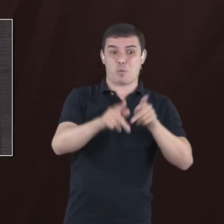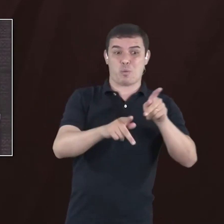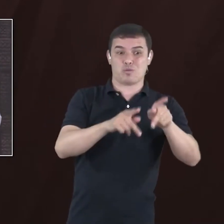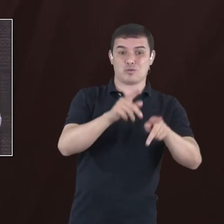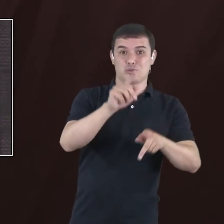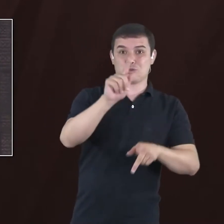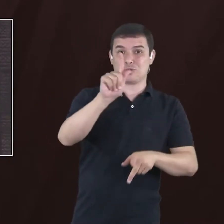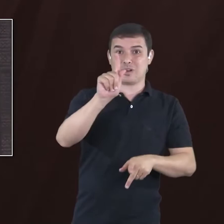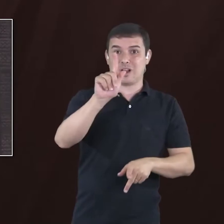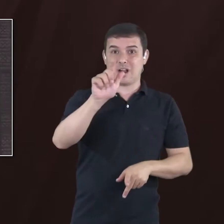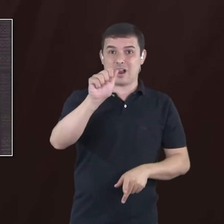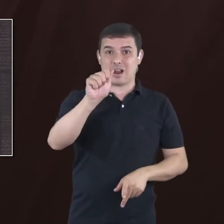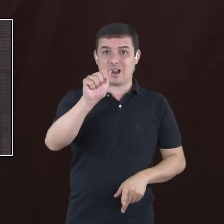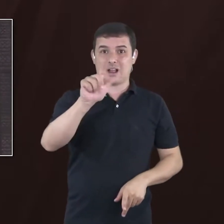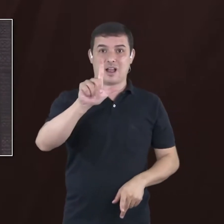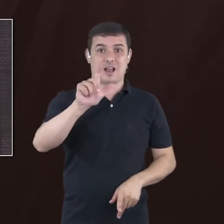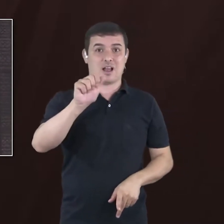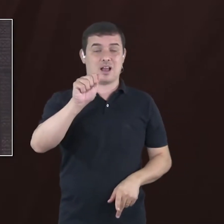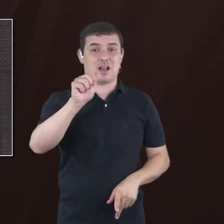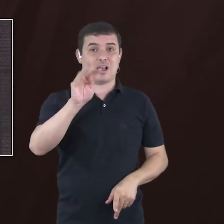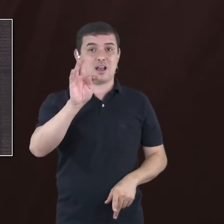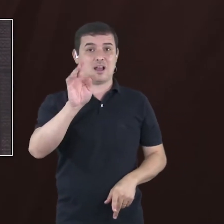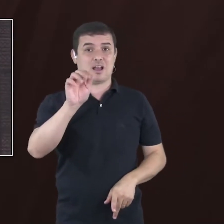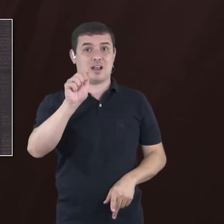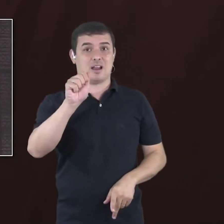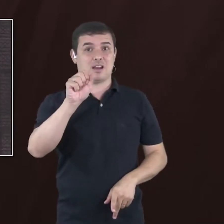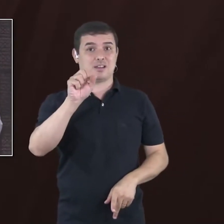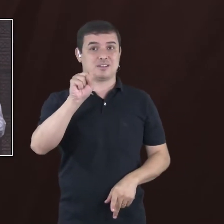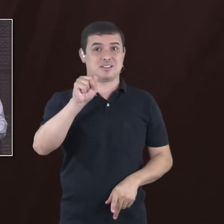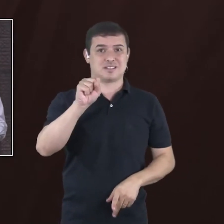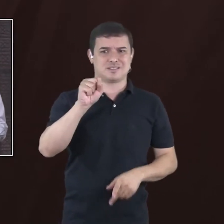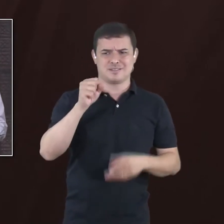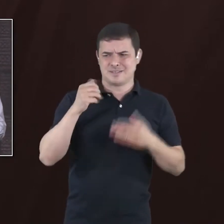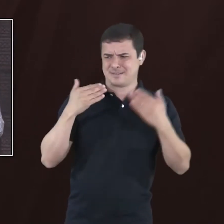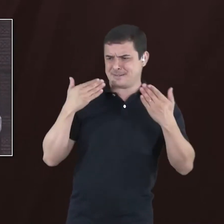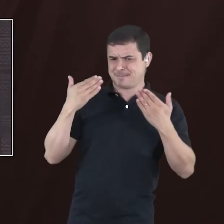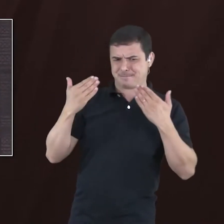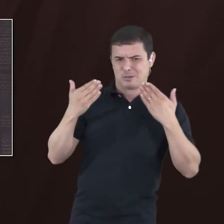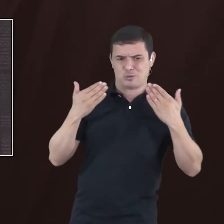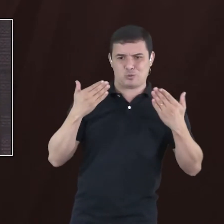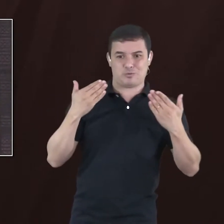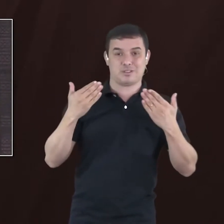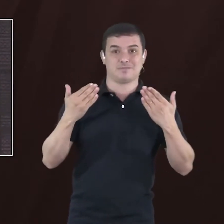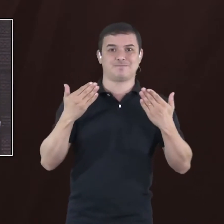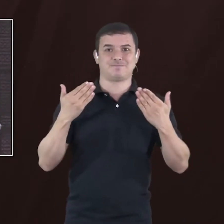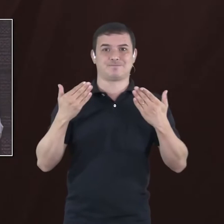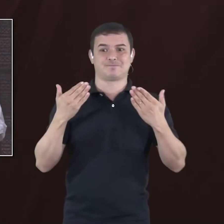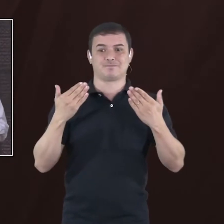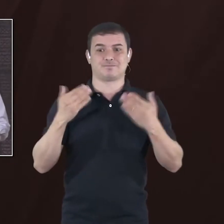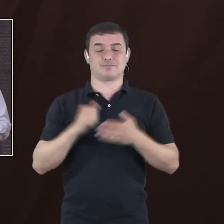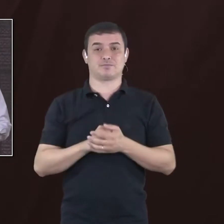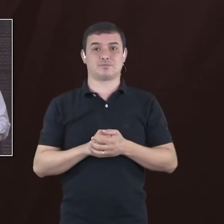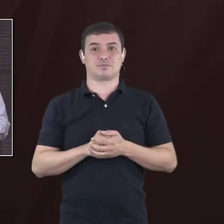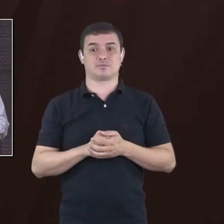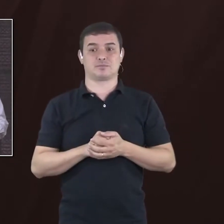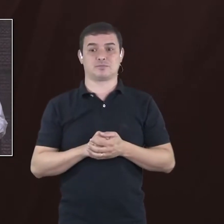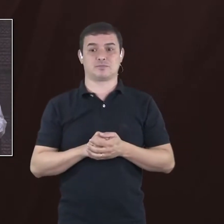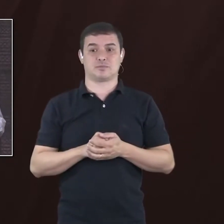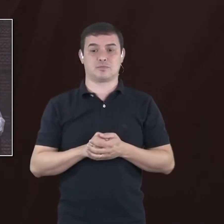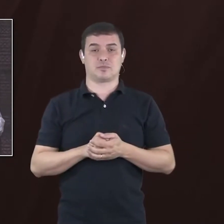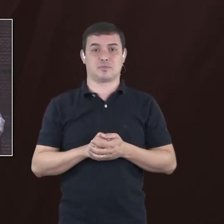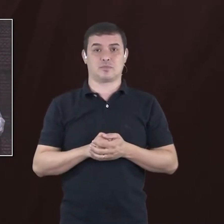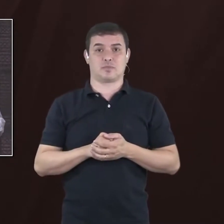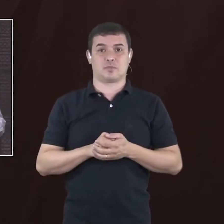quero rapidamente exemplificar um pouco o sofrimento de Paulo. Os gálatas tinham origem